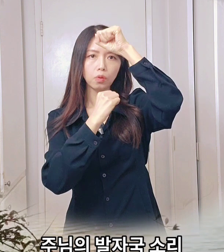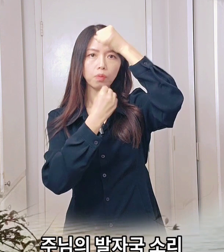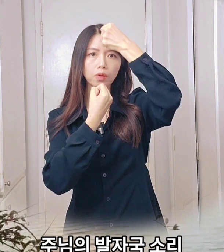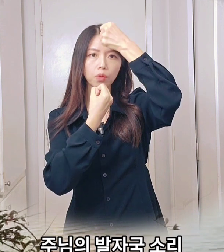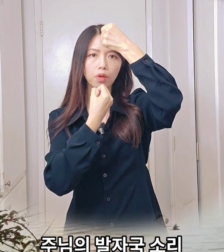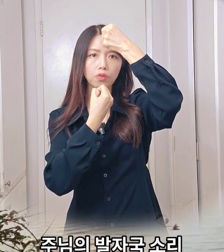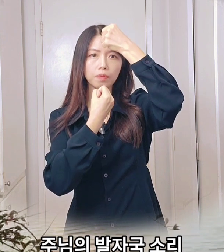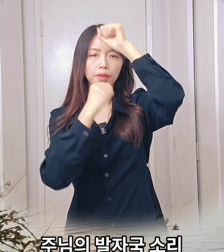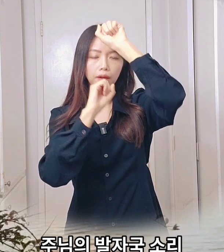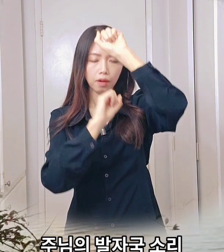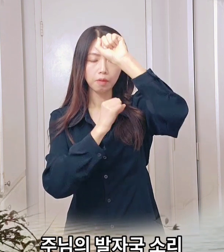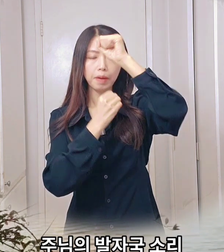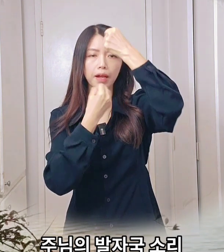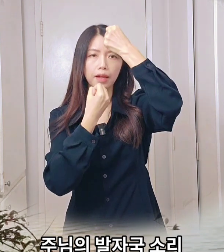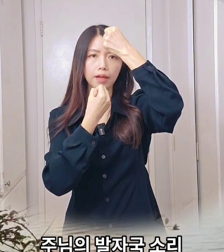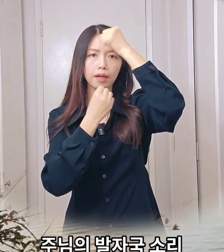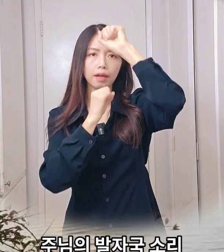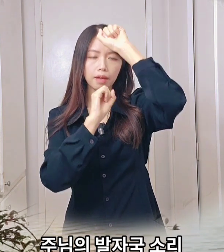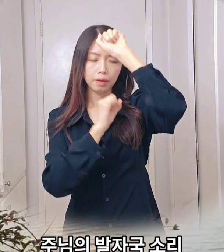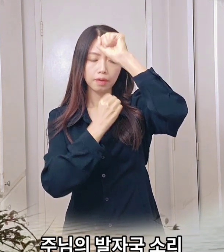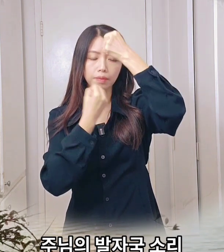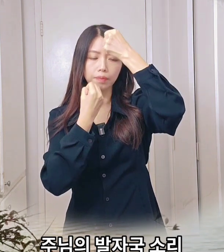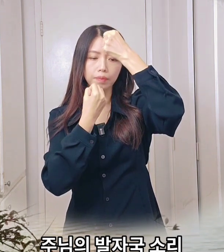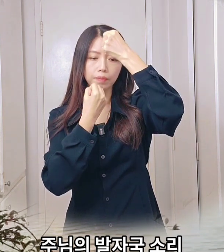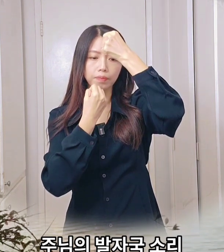두시고 손목을 돌려주시면 돼요. 발.